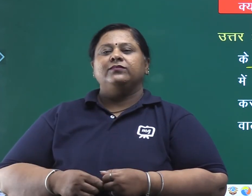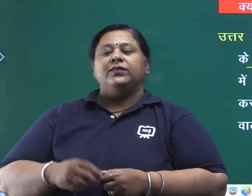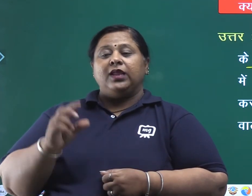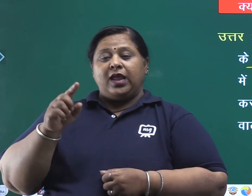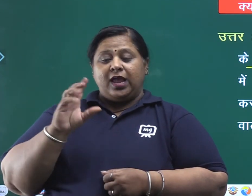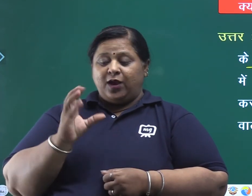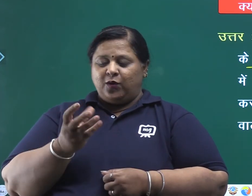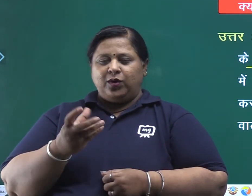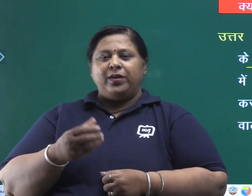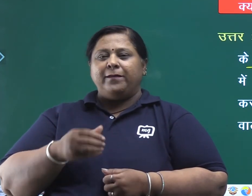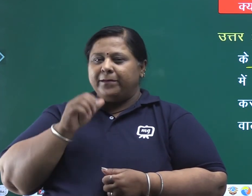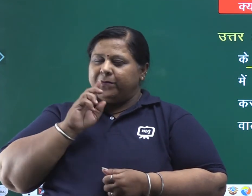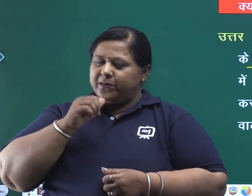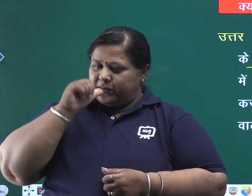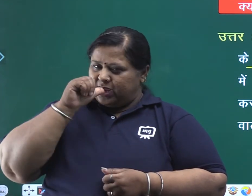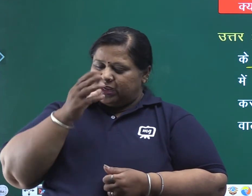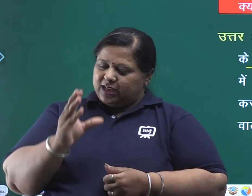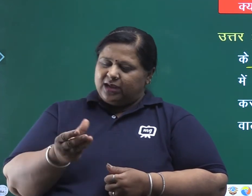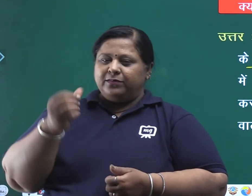एक कटोरी में पानी लिया